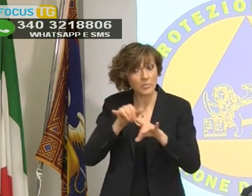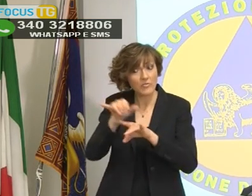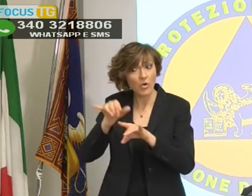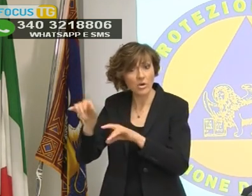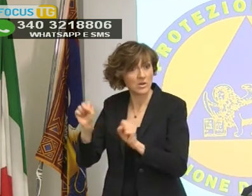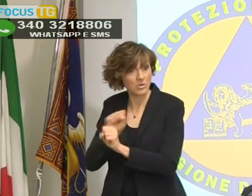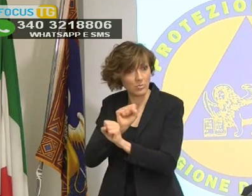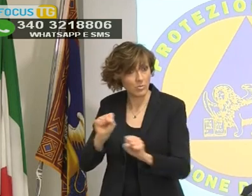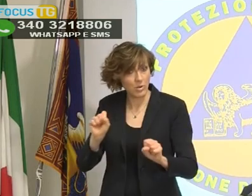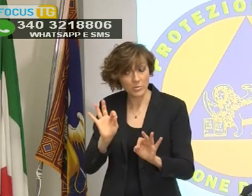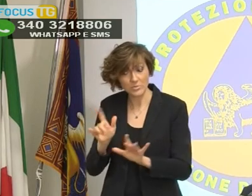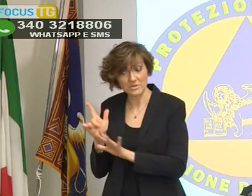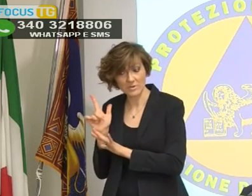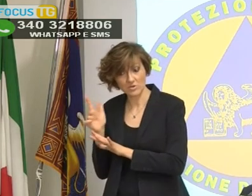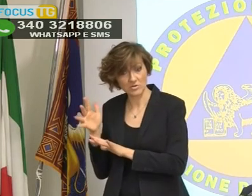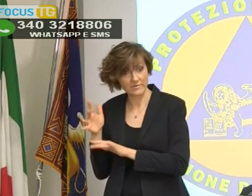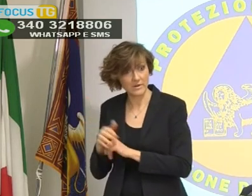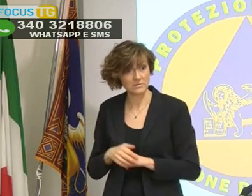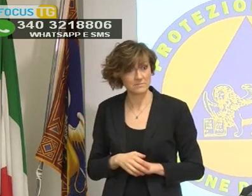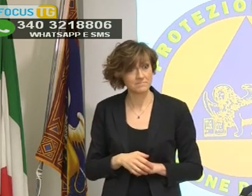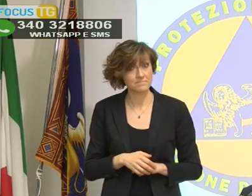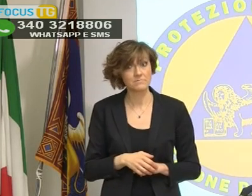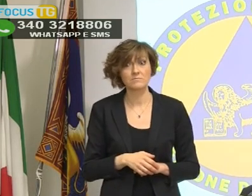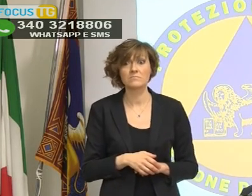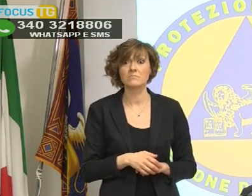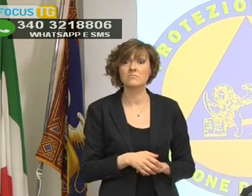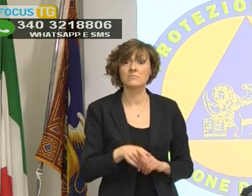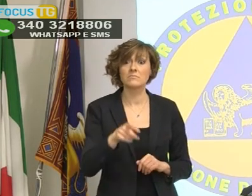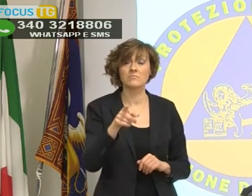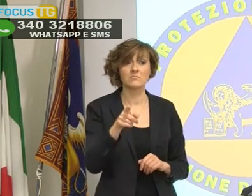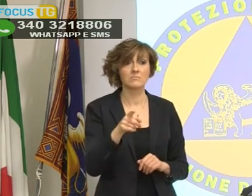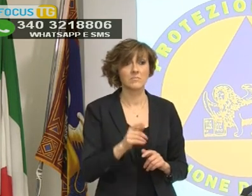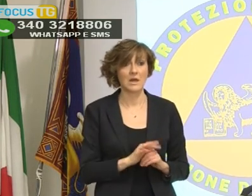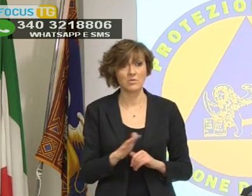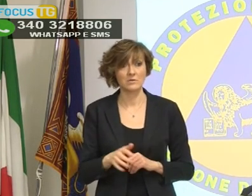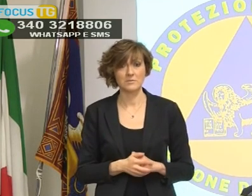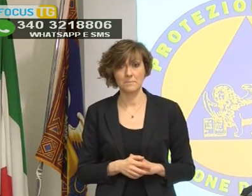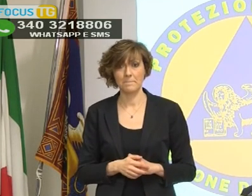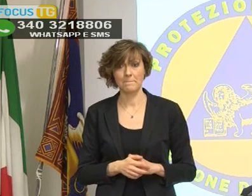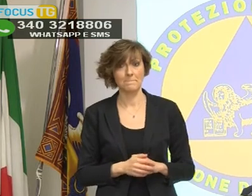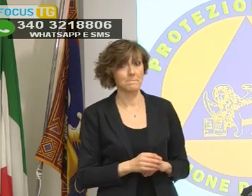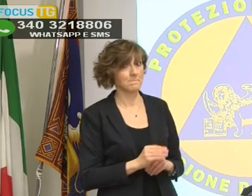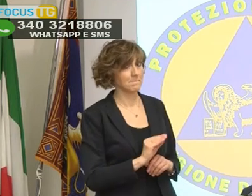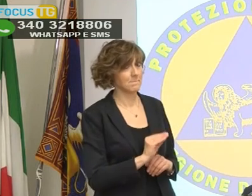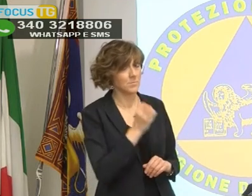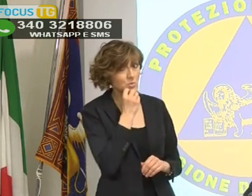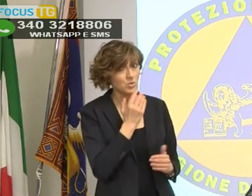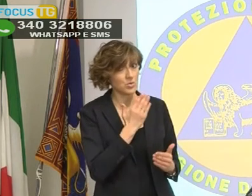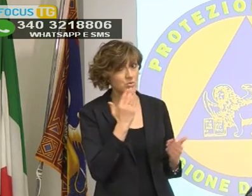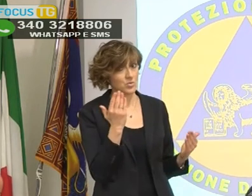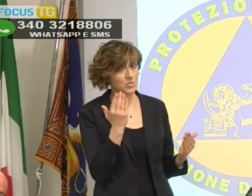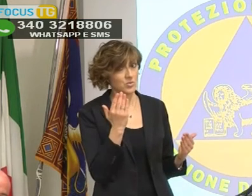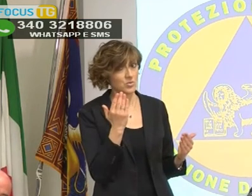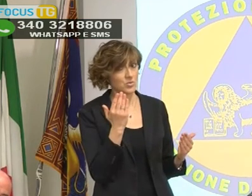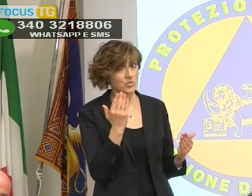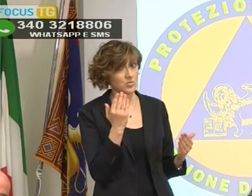fatto. Se non avete altro, Fois Giacomozzo Tosato. Buongiorno Presidente, volevo chiederle